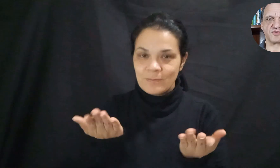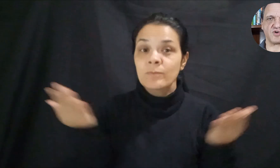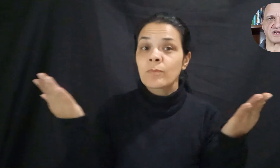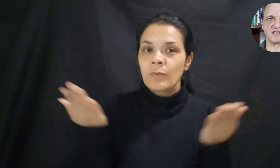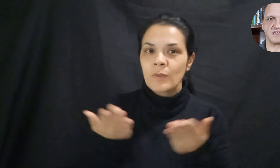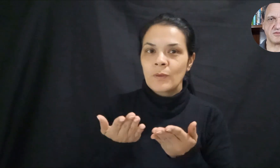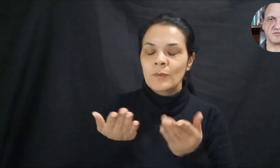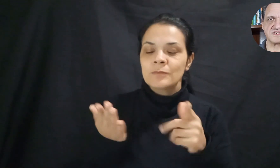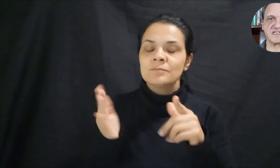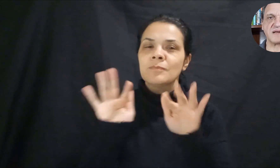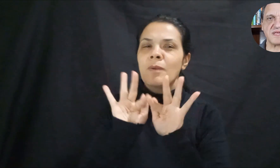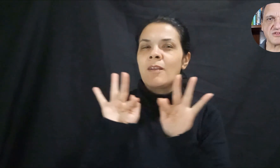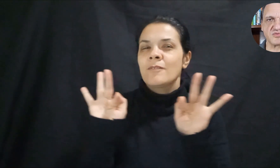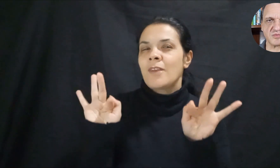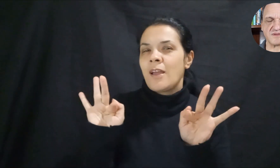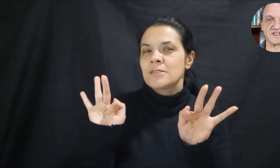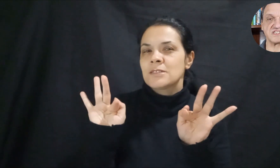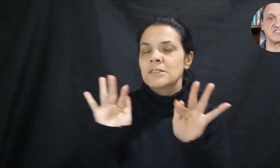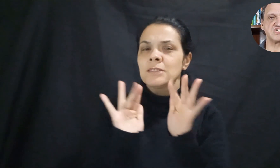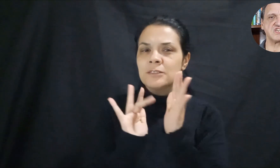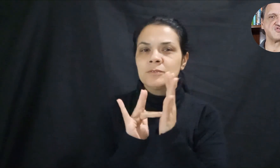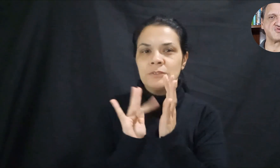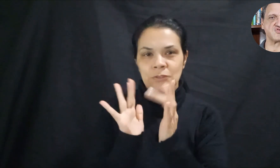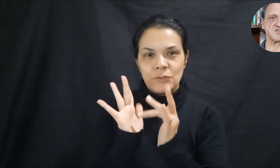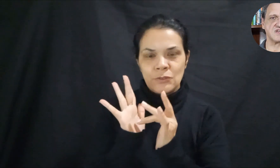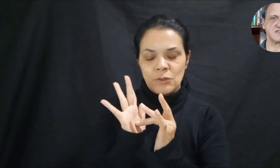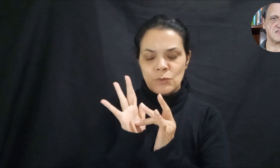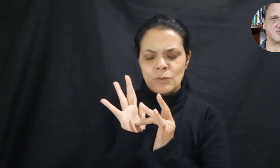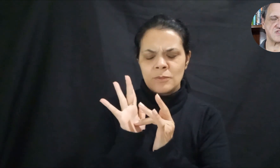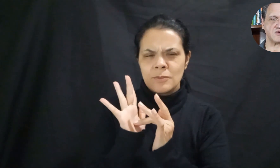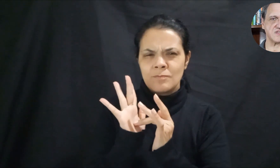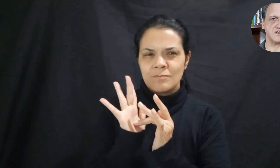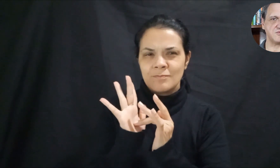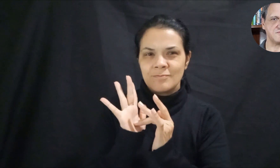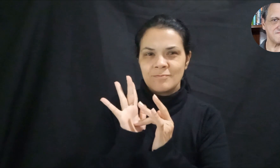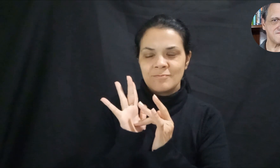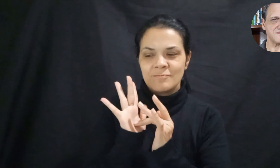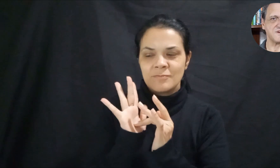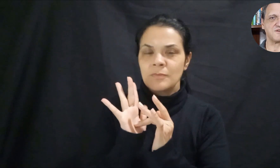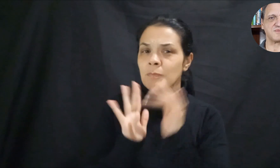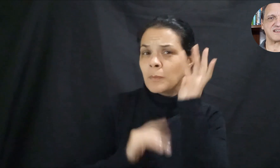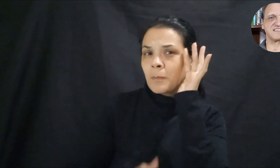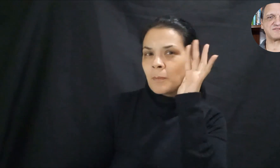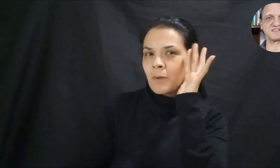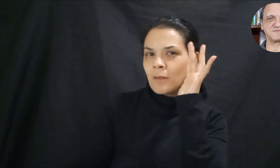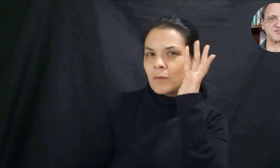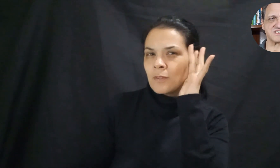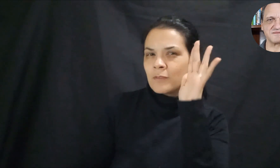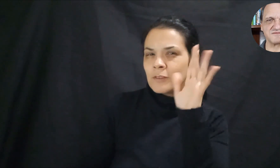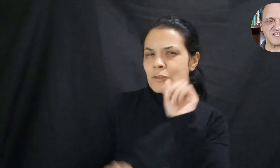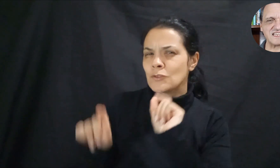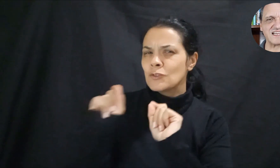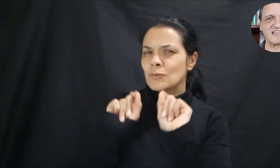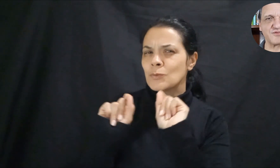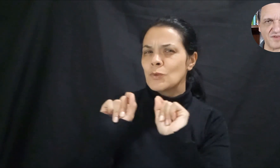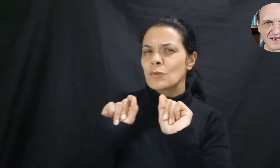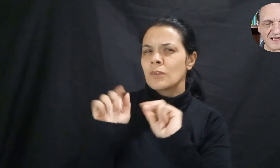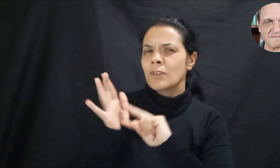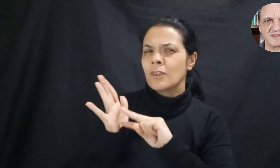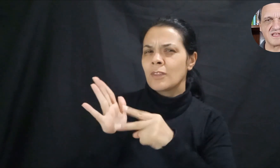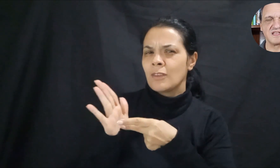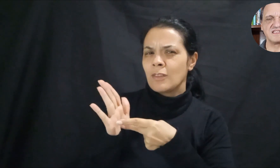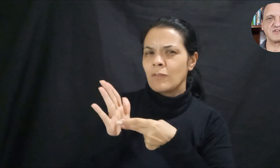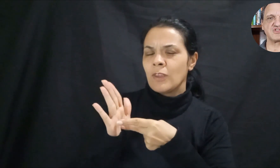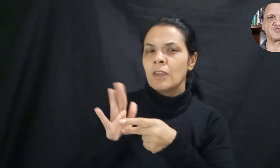nos provoca aqui um estranhamento, uma frase de Jesus que nos causa aqui uma questão assim, puxa, o que ele está querendo